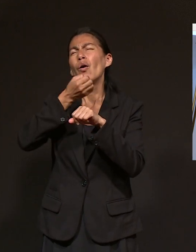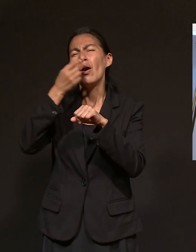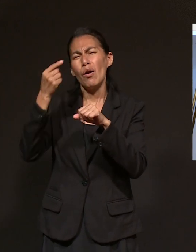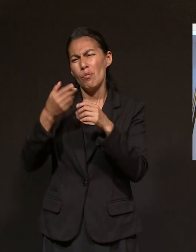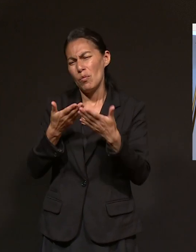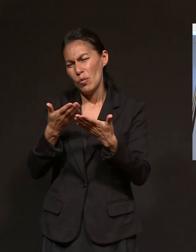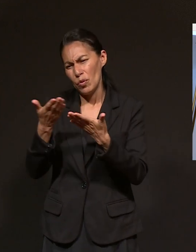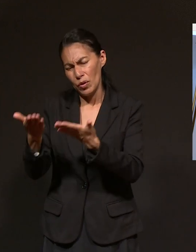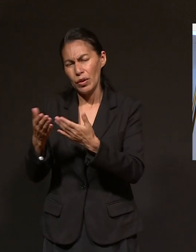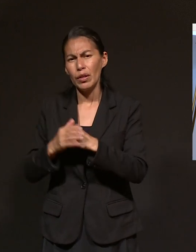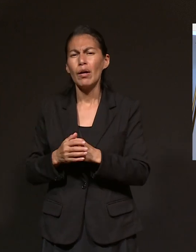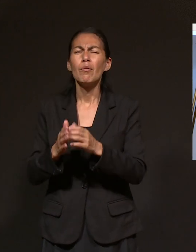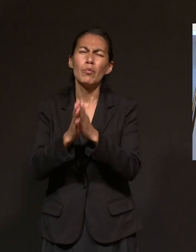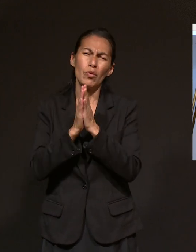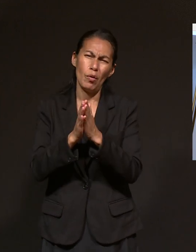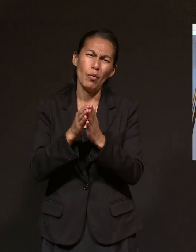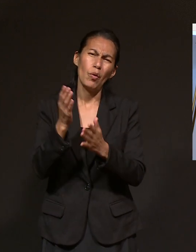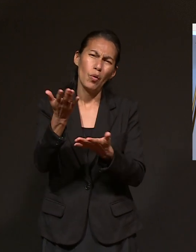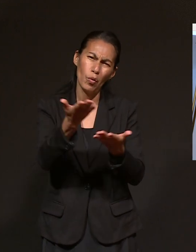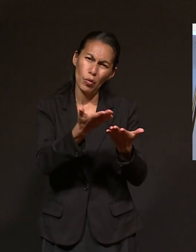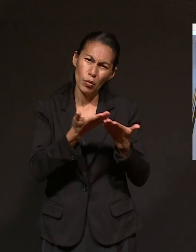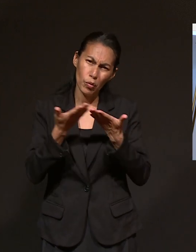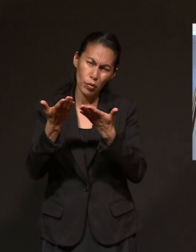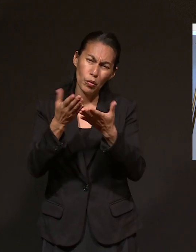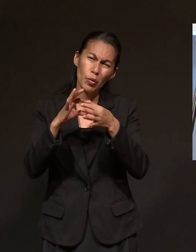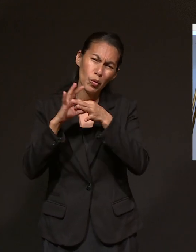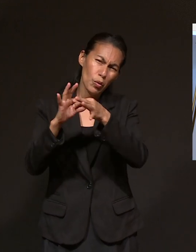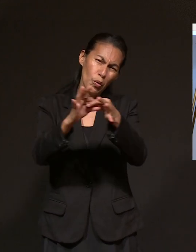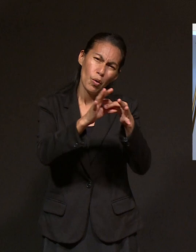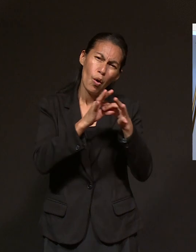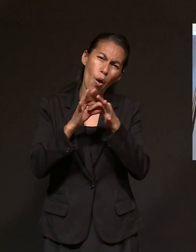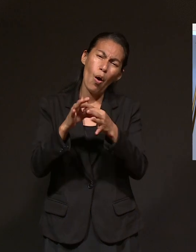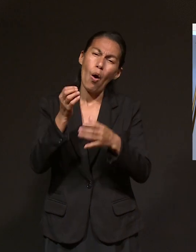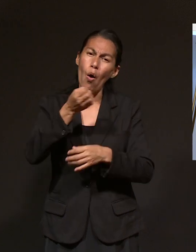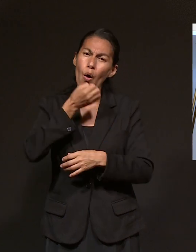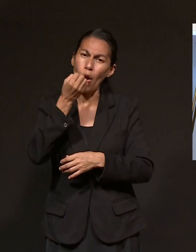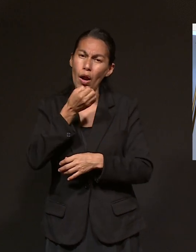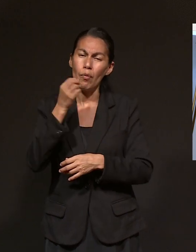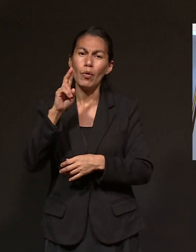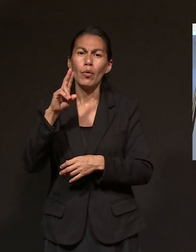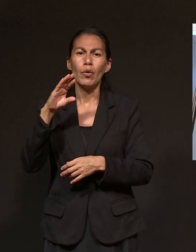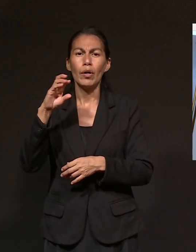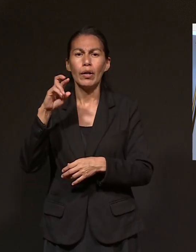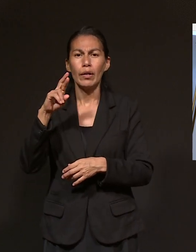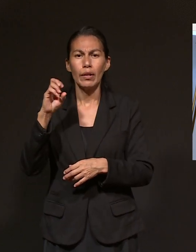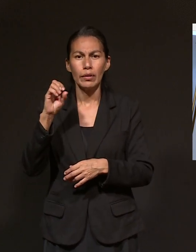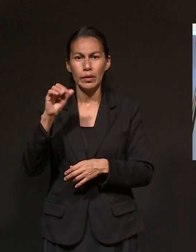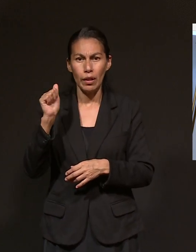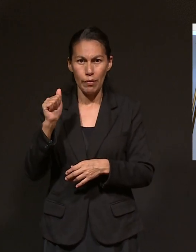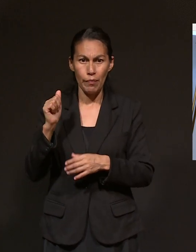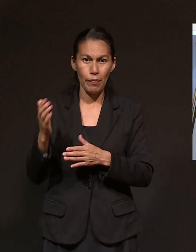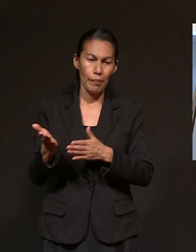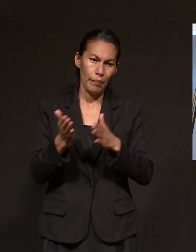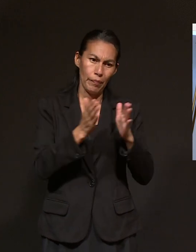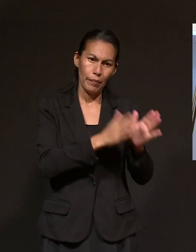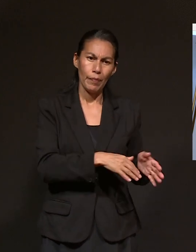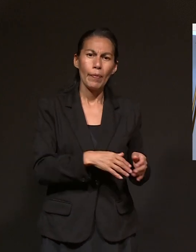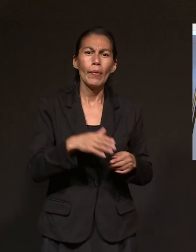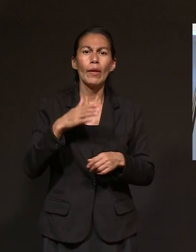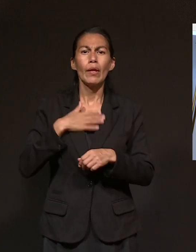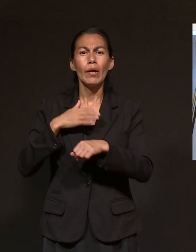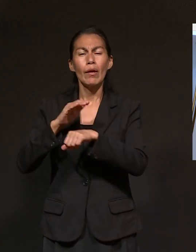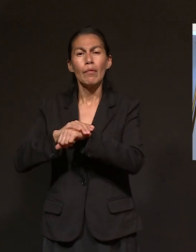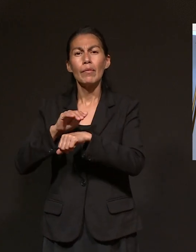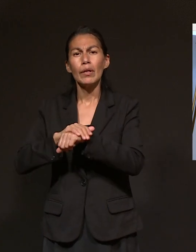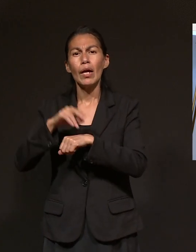las manos de Dios Yo les pido por favor que nos unamos en oración por Lucrecia Mi amiga Nelly